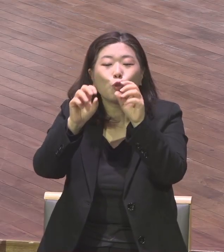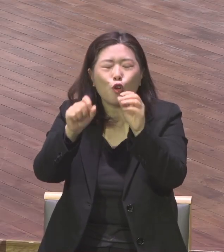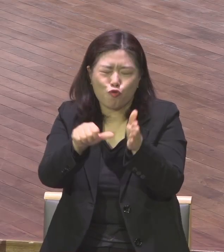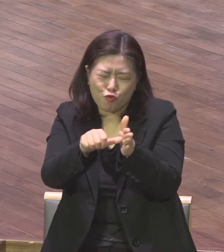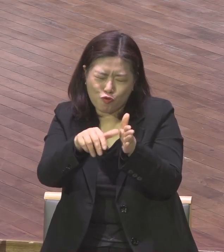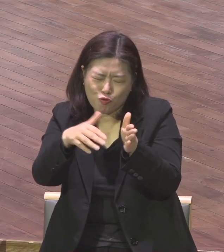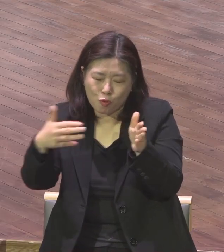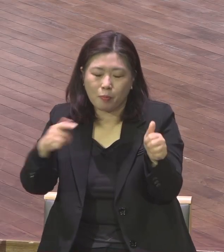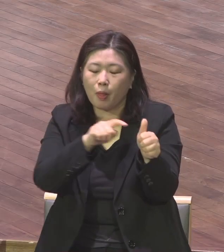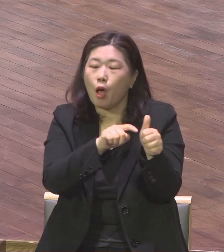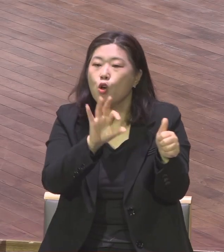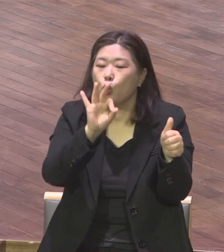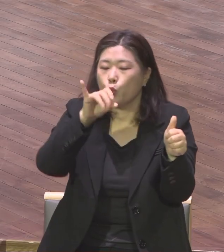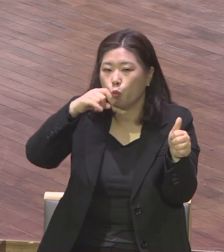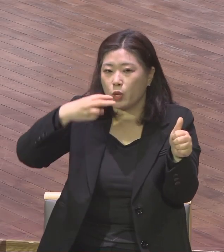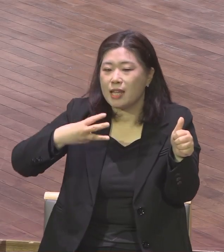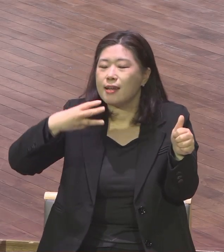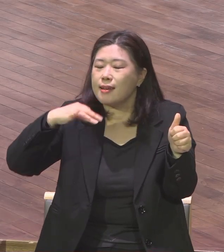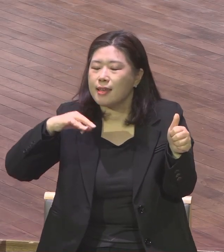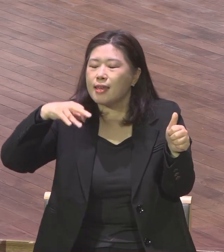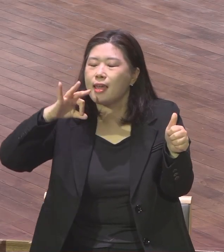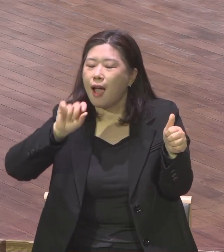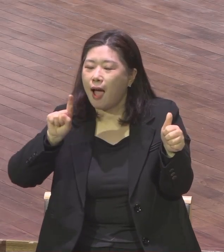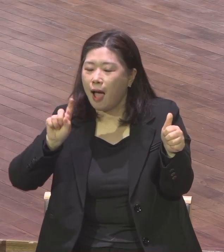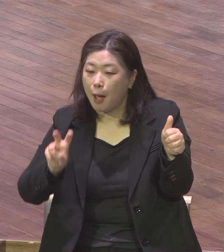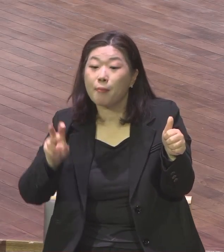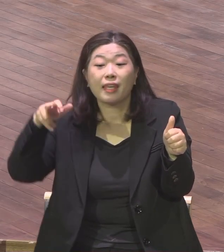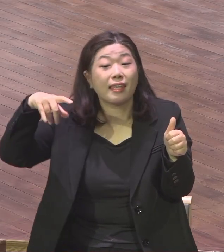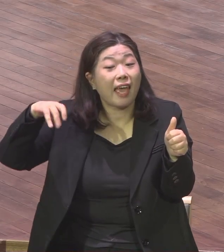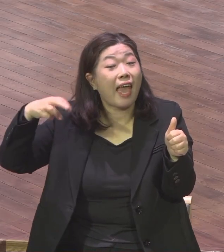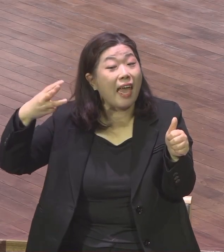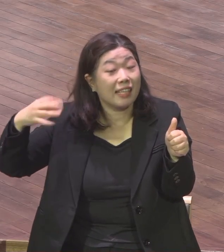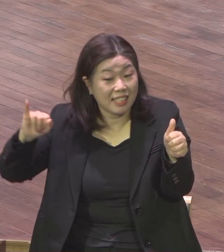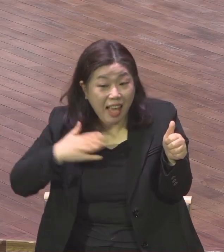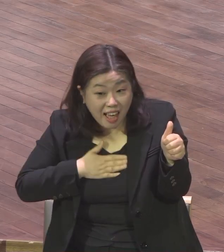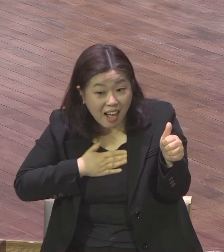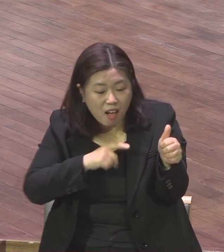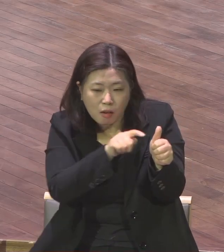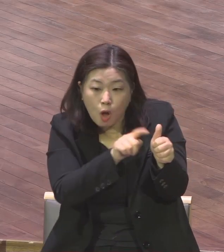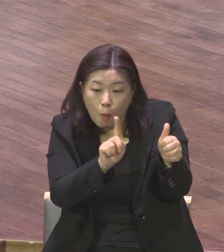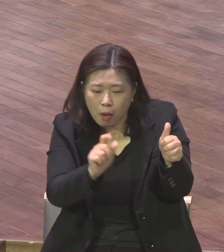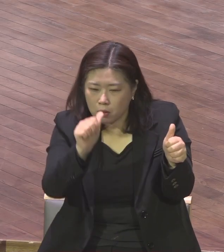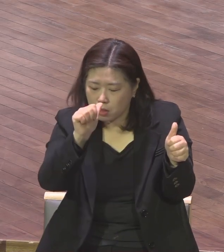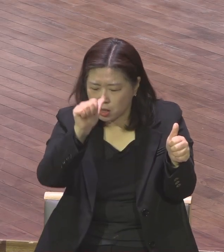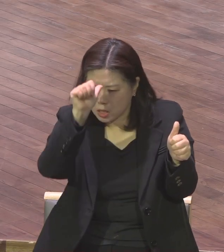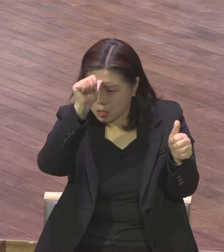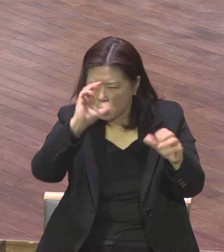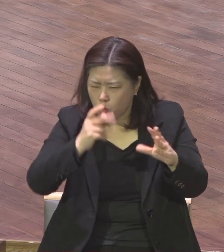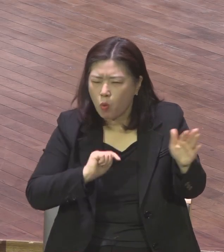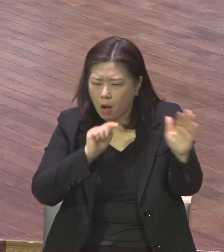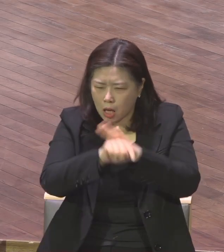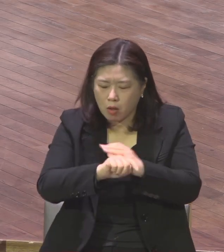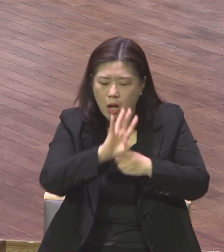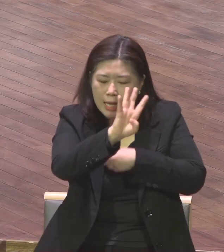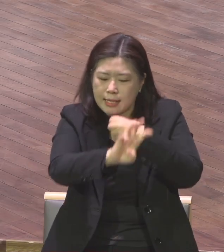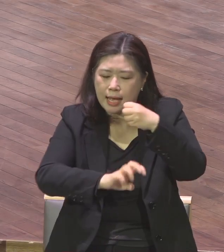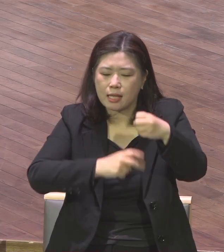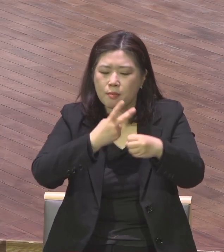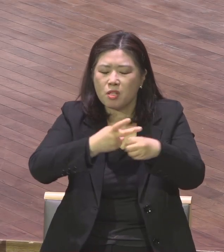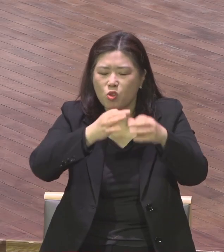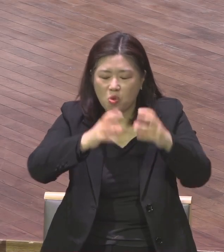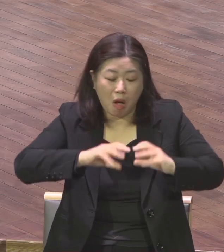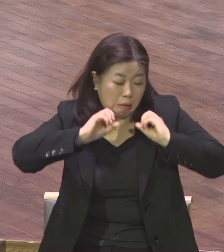이런 선교사가 있습니다. 윌리엄 켈리는 그야말로 42년 동안 인도에서 그렇게 사역을 했는데